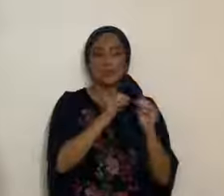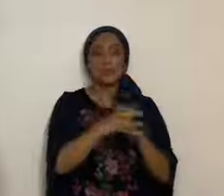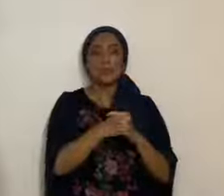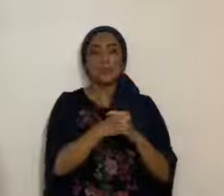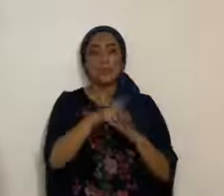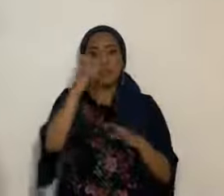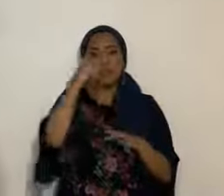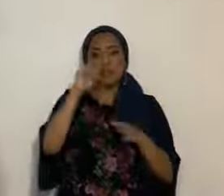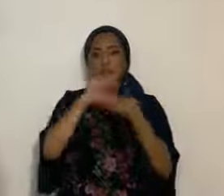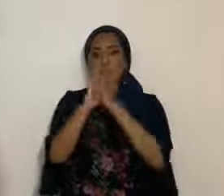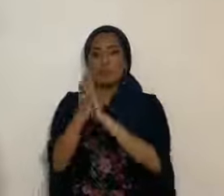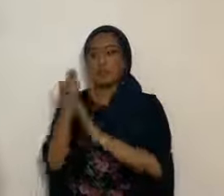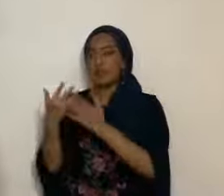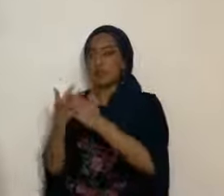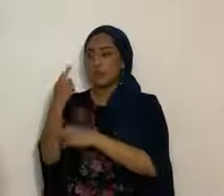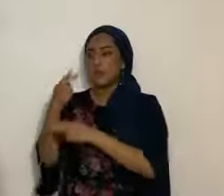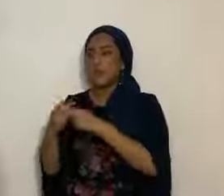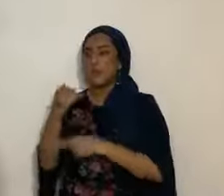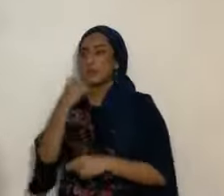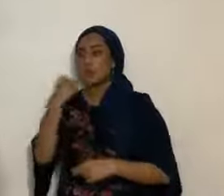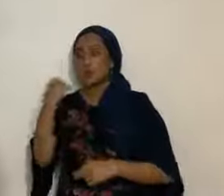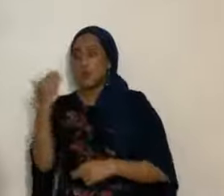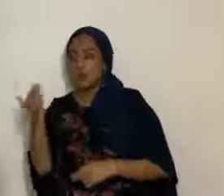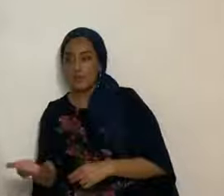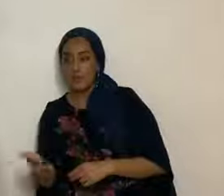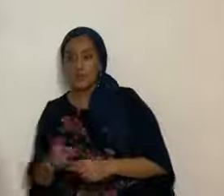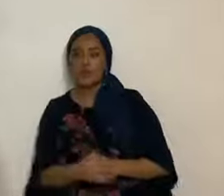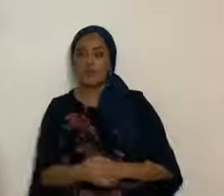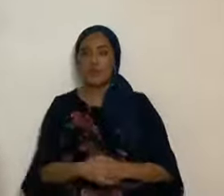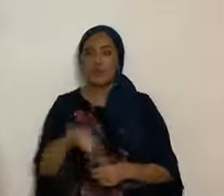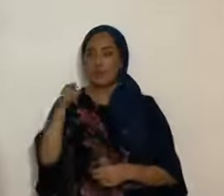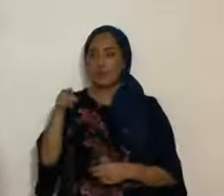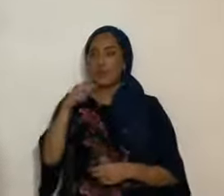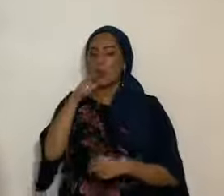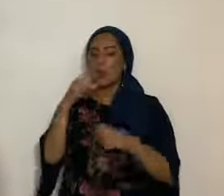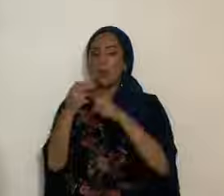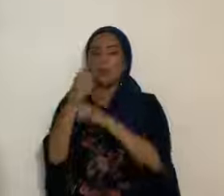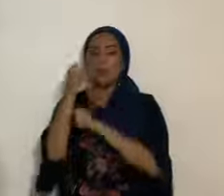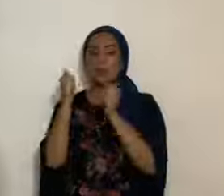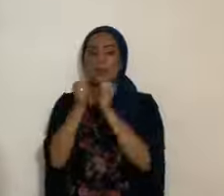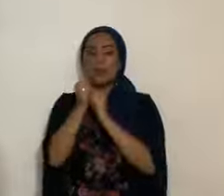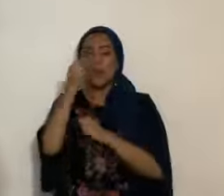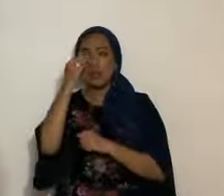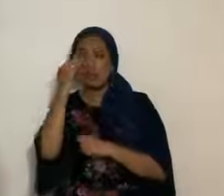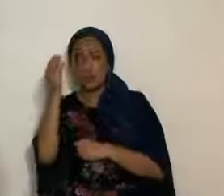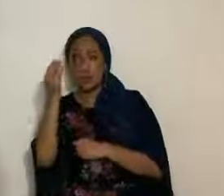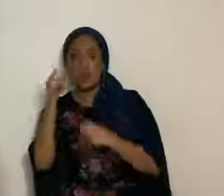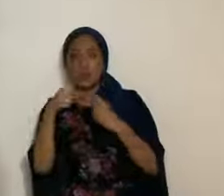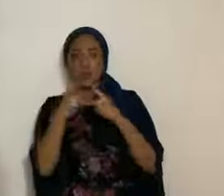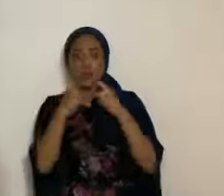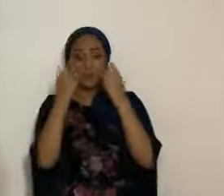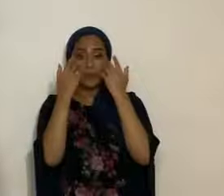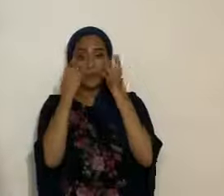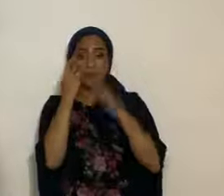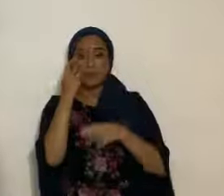ser llamado Israel, aquel que vence con Elohim. Una vez que se dio cuenta que sus fuerzas, que